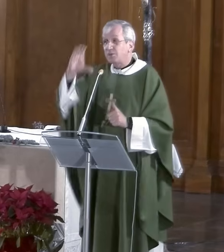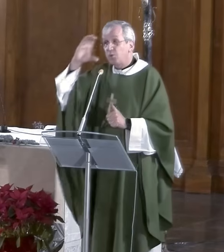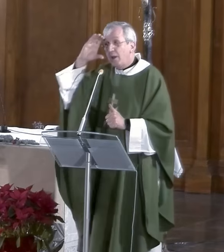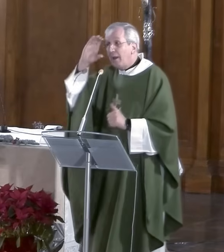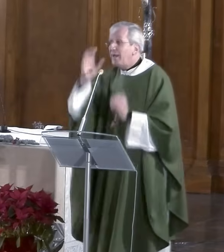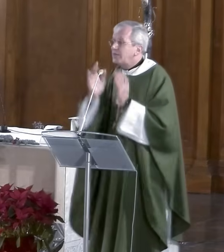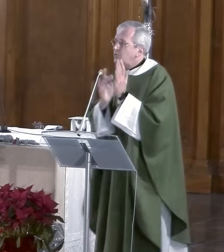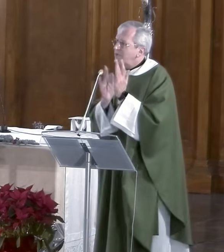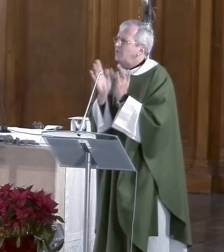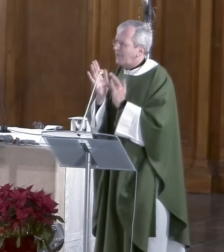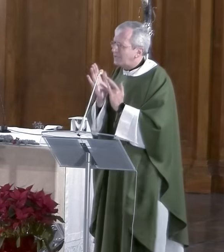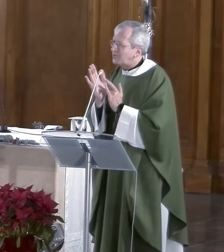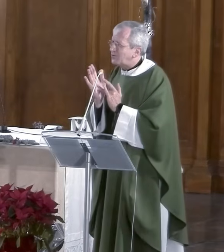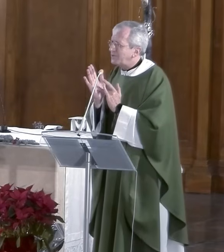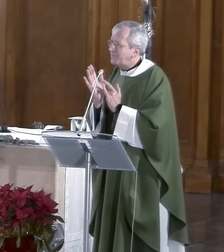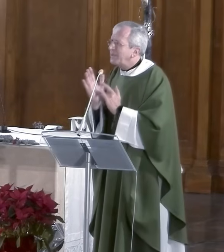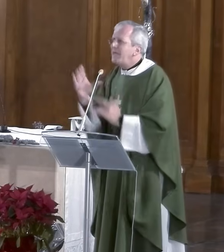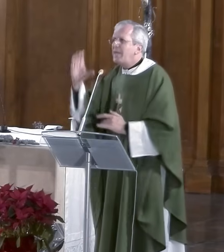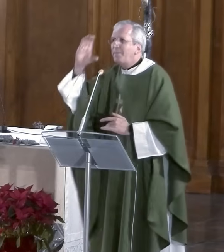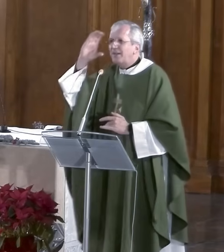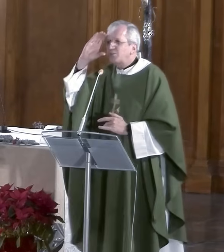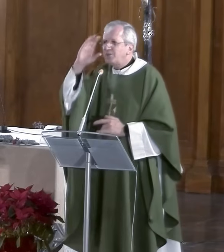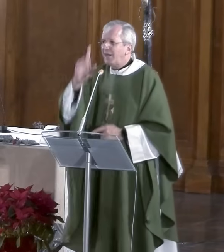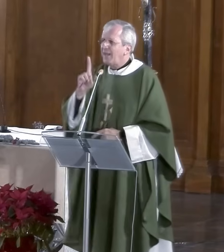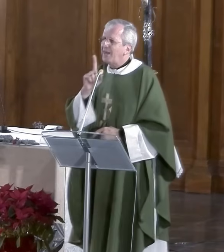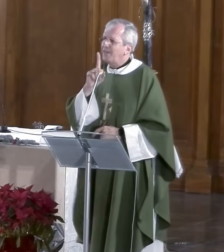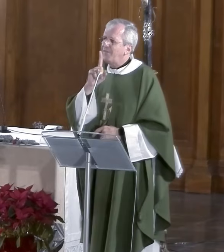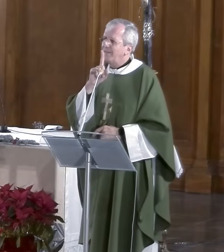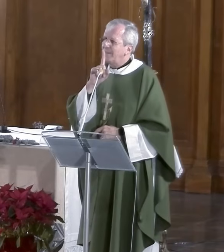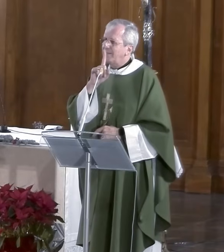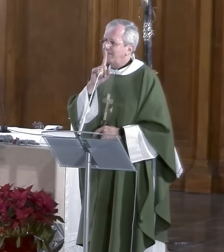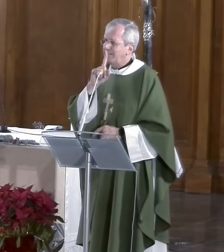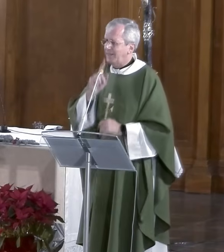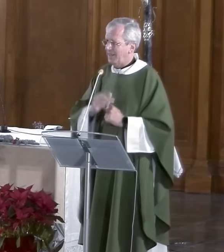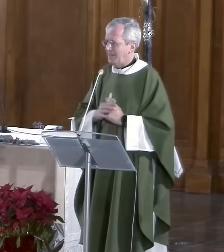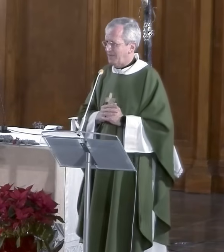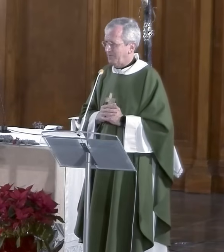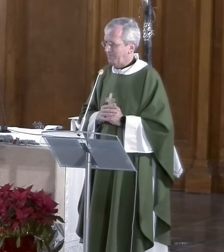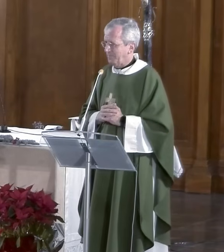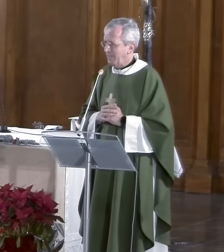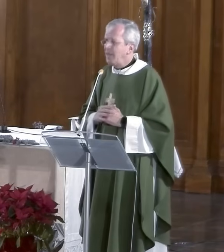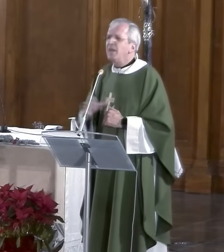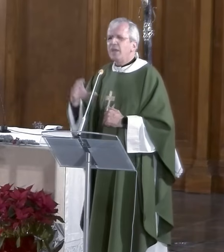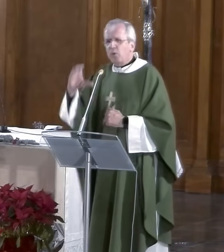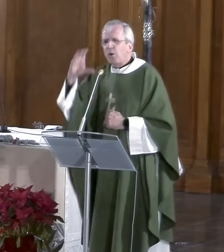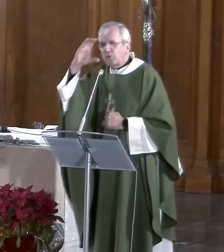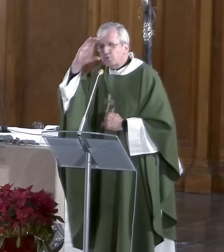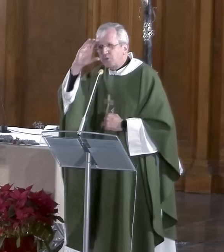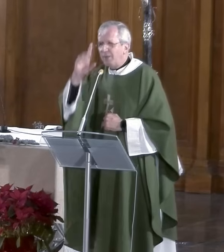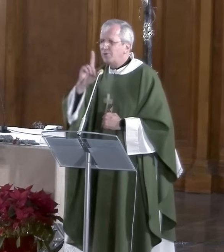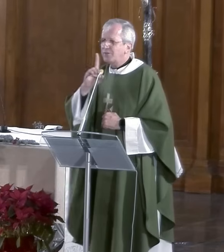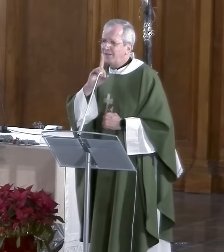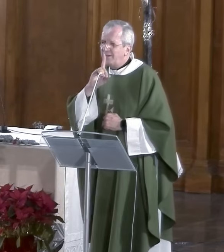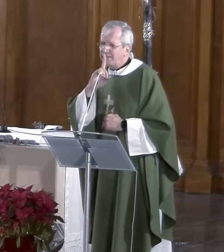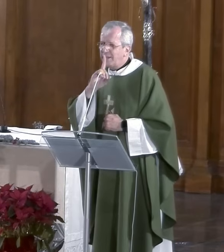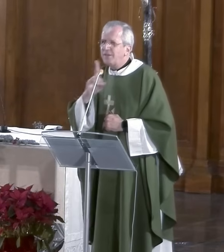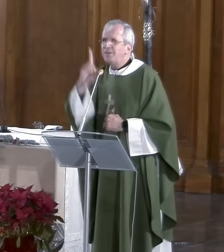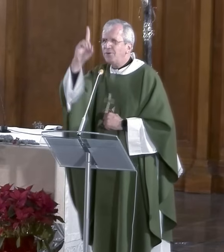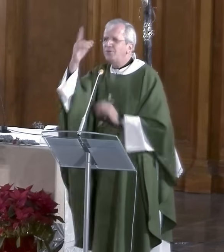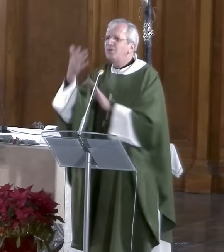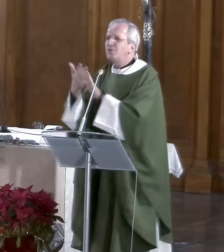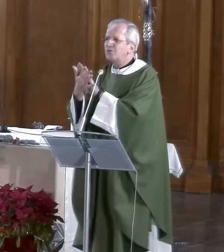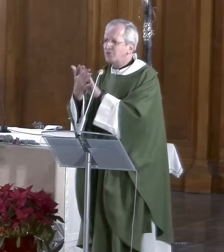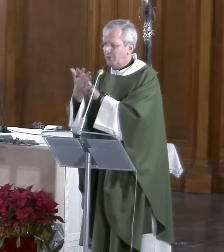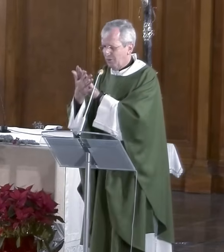seguir escuchando a Jesús. Y para escuchar hace falta silencio. Y cuando escuchamos en el